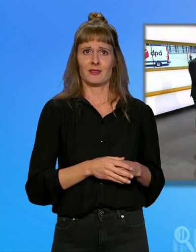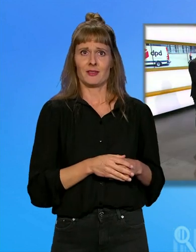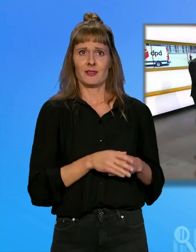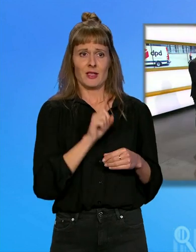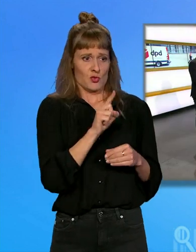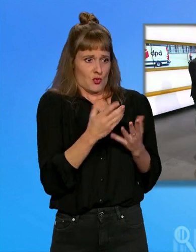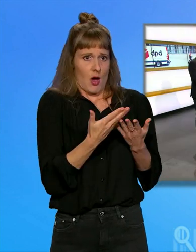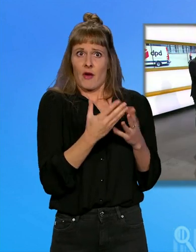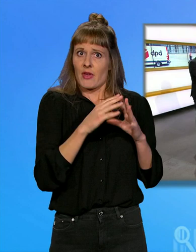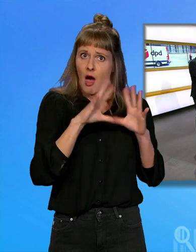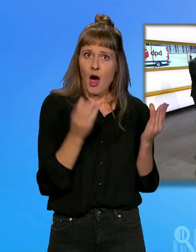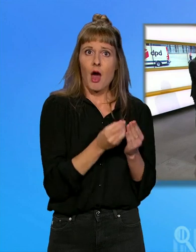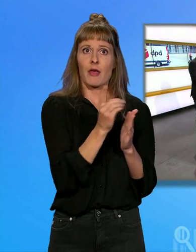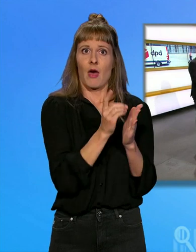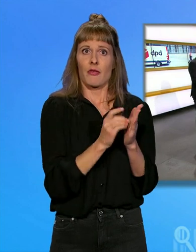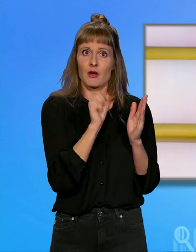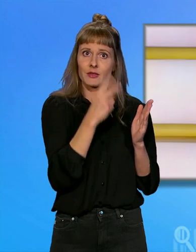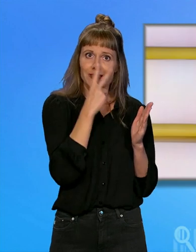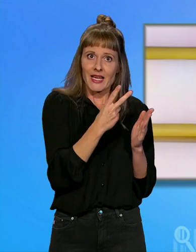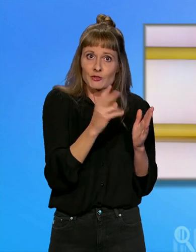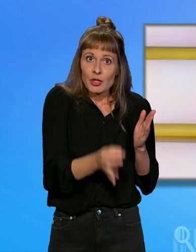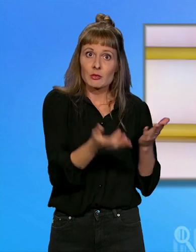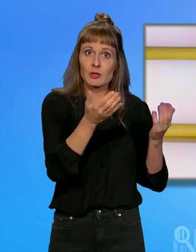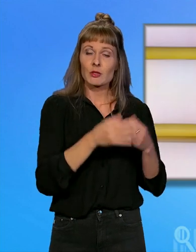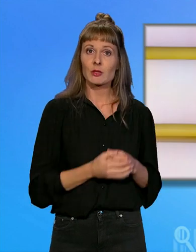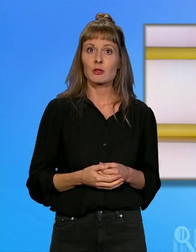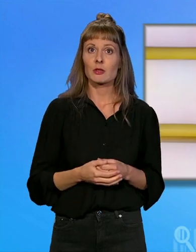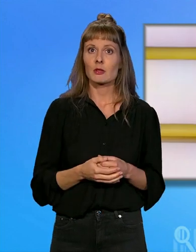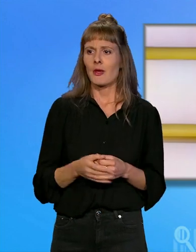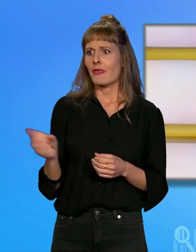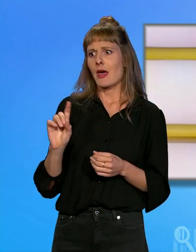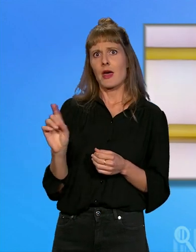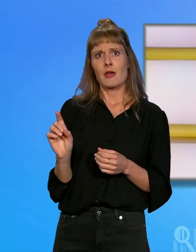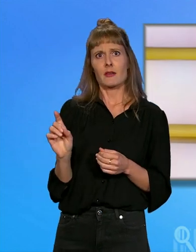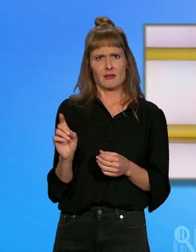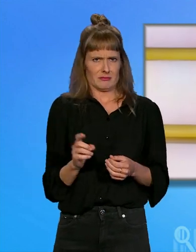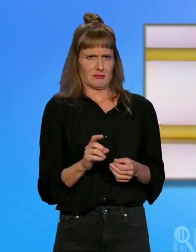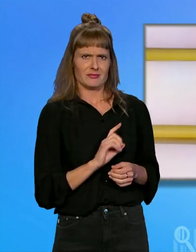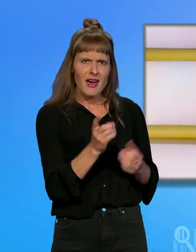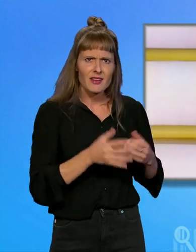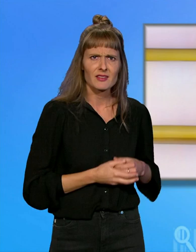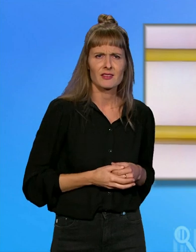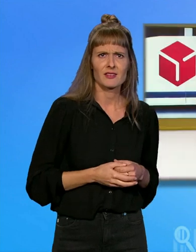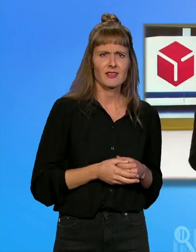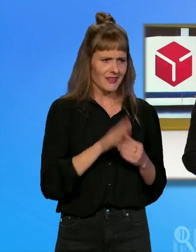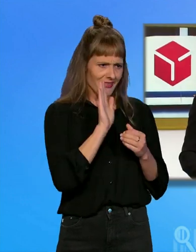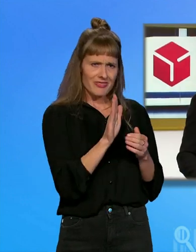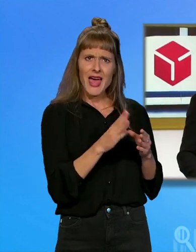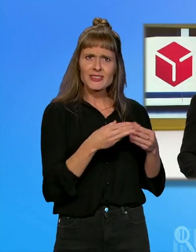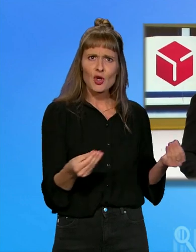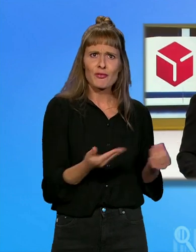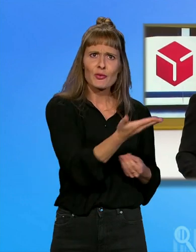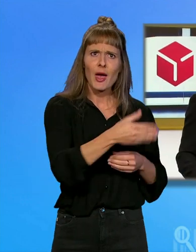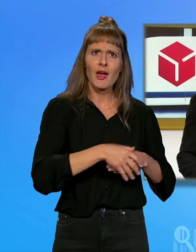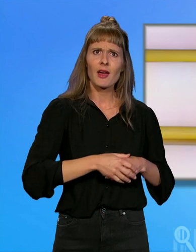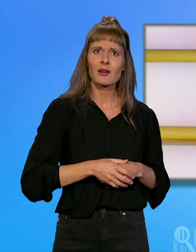eurem Computer drin, die Daten, oder nicht? Nein. Also, nein. Wir haben diese Daten, aber. Das ist eure Software. Genau. Aber es ist